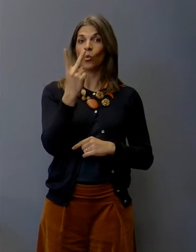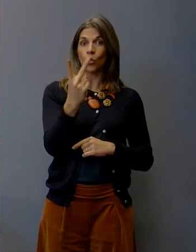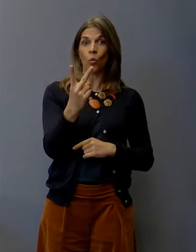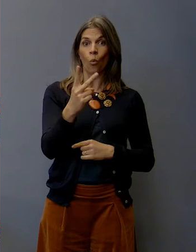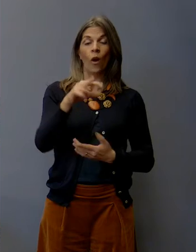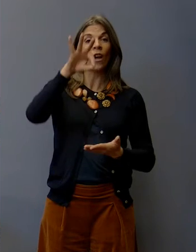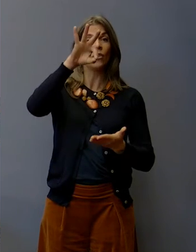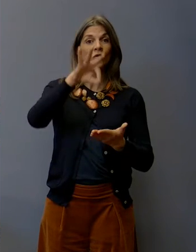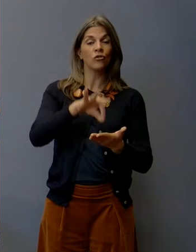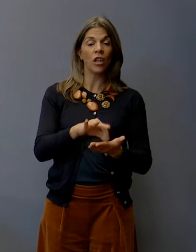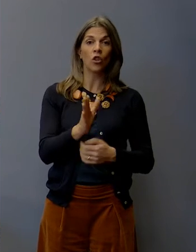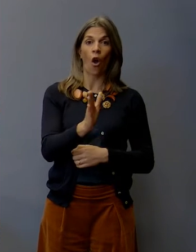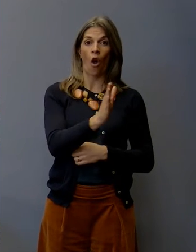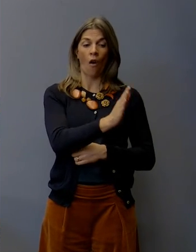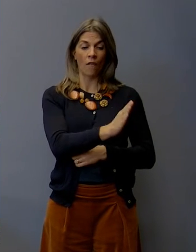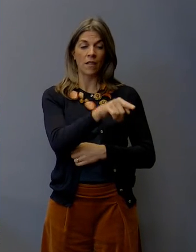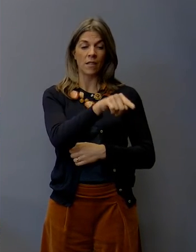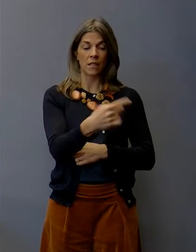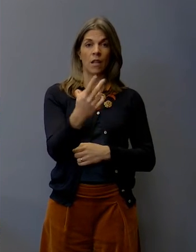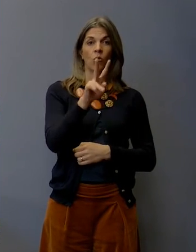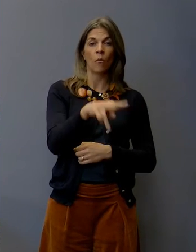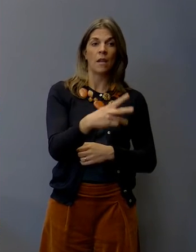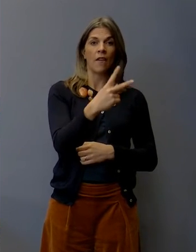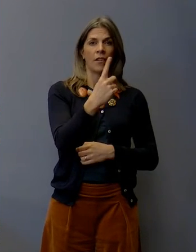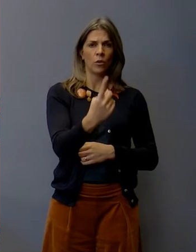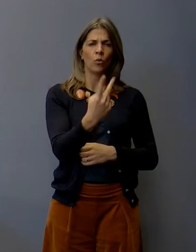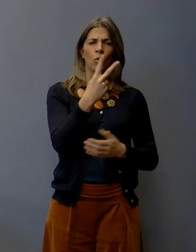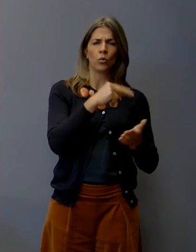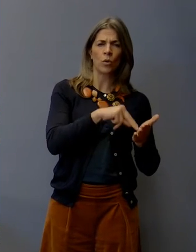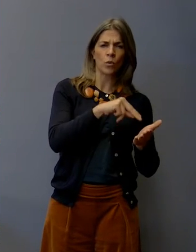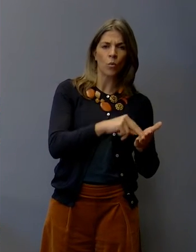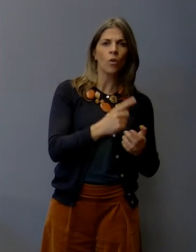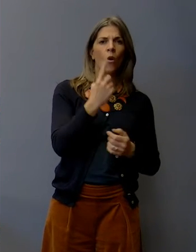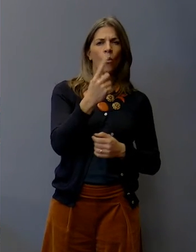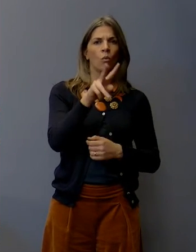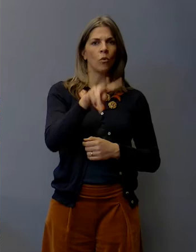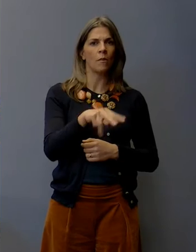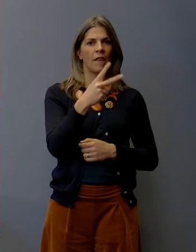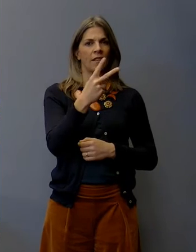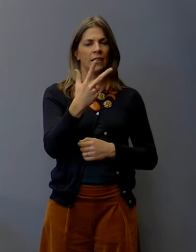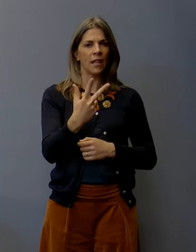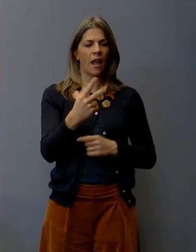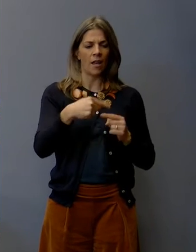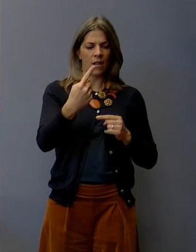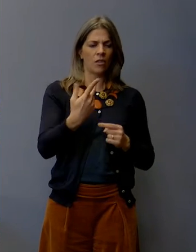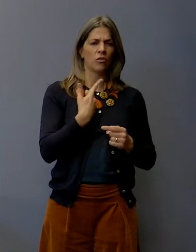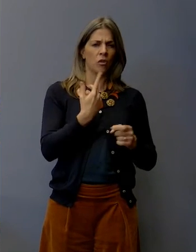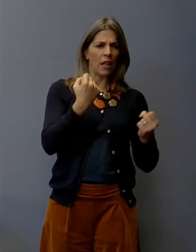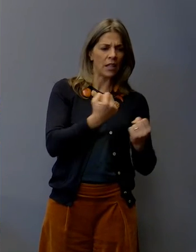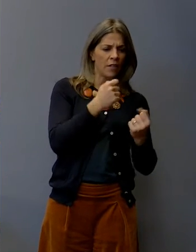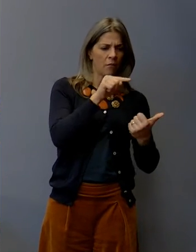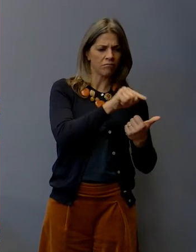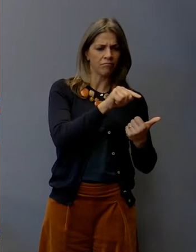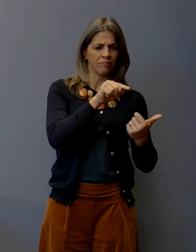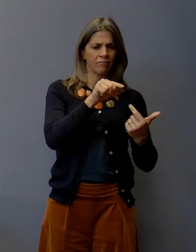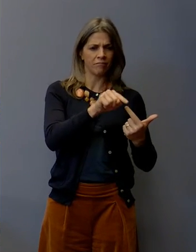dove nel 2021 due scuole 2 nel 2023 una nel 2022 ci sono tre interventi puntuali di